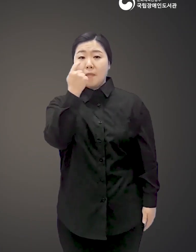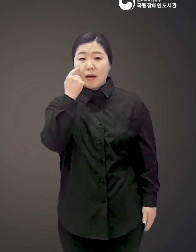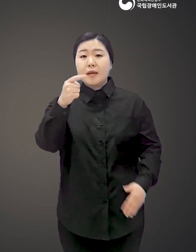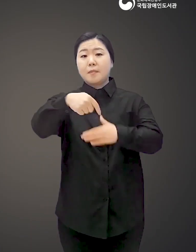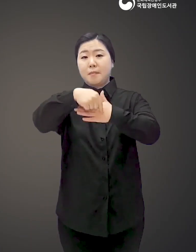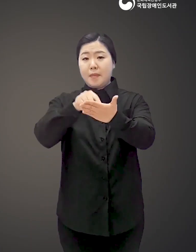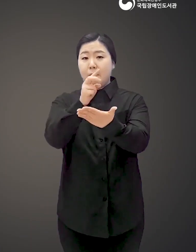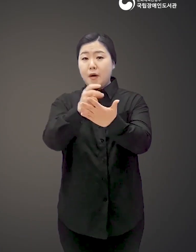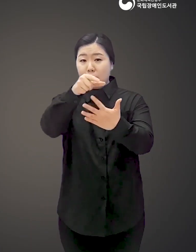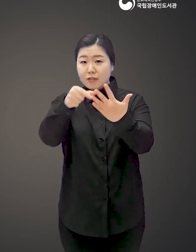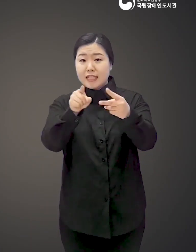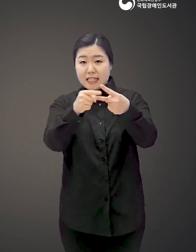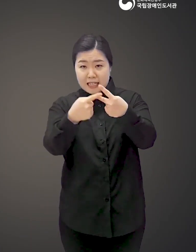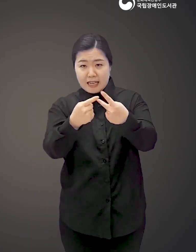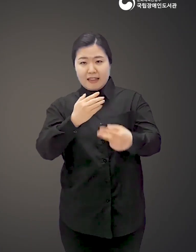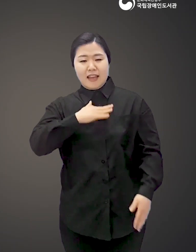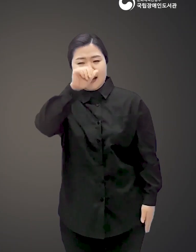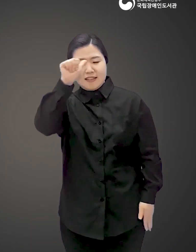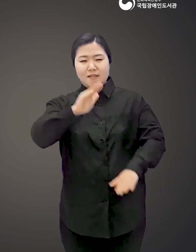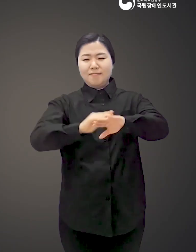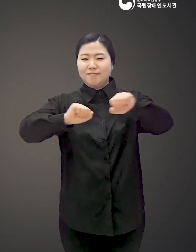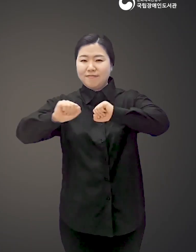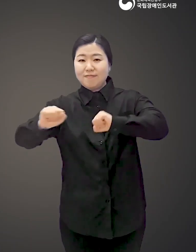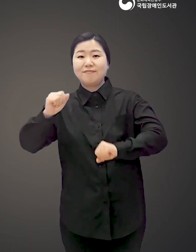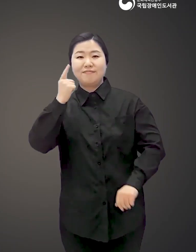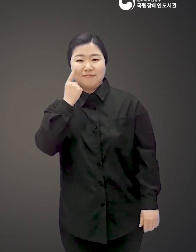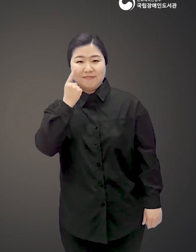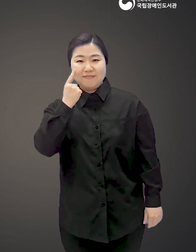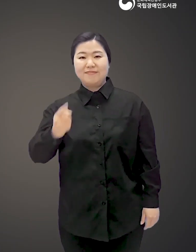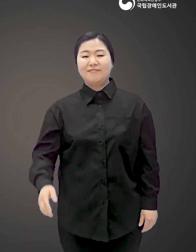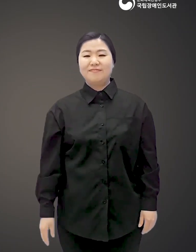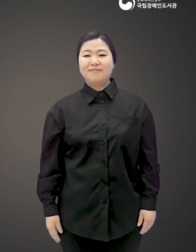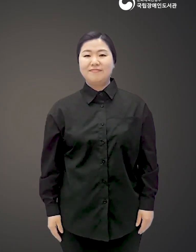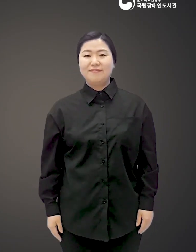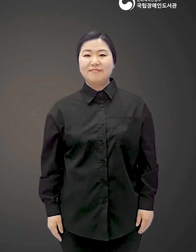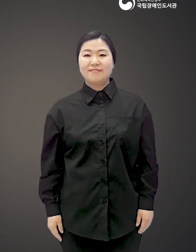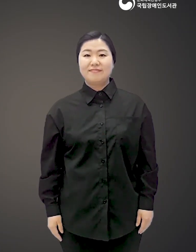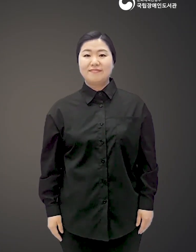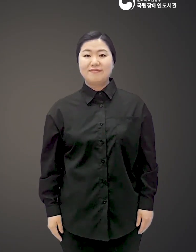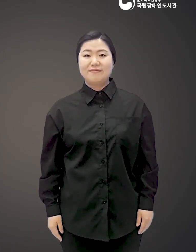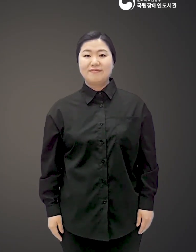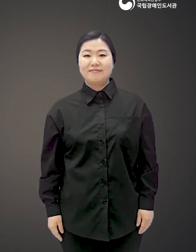64가지의 검증된 심리 법칙으로 인생을 주도하라.